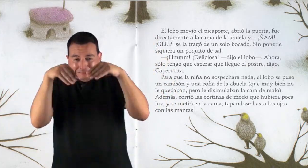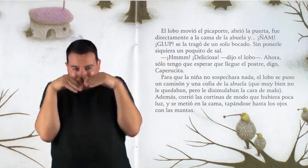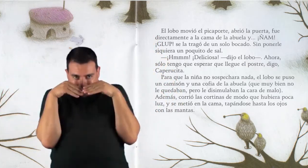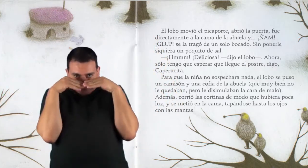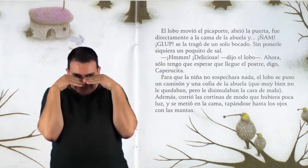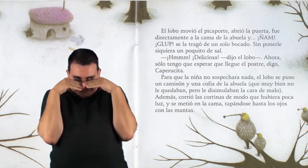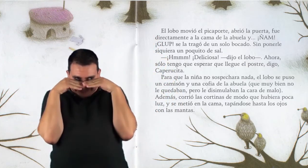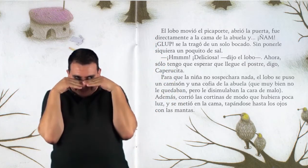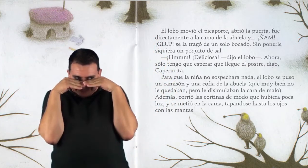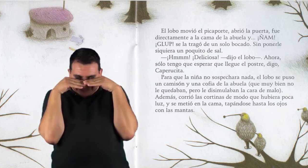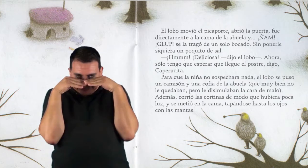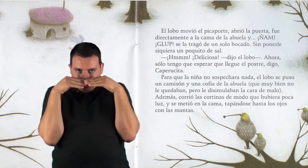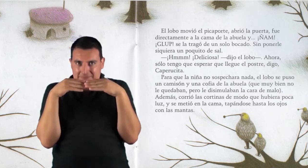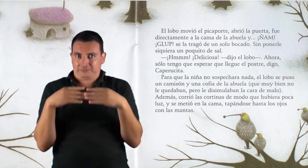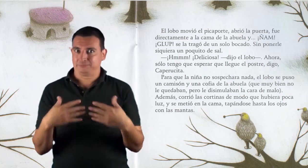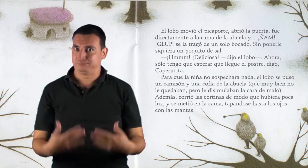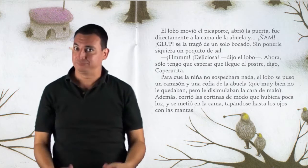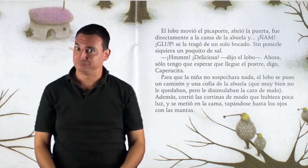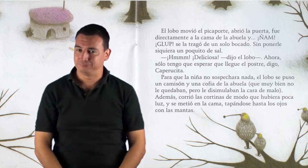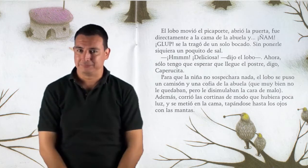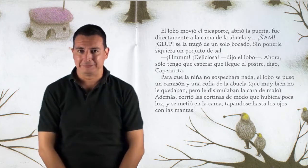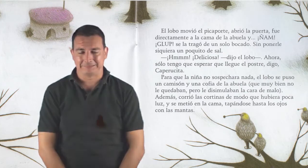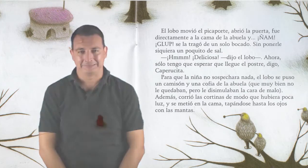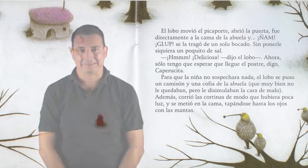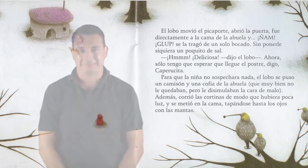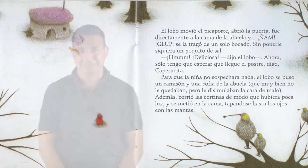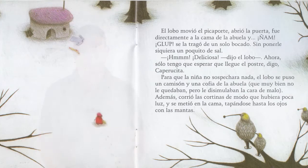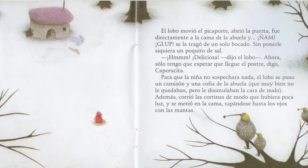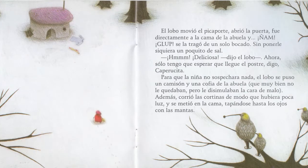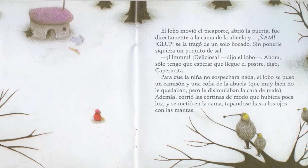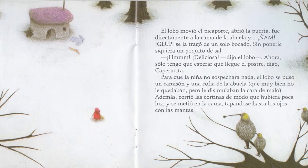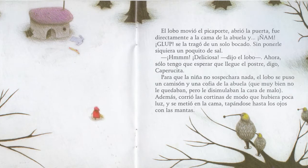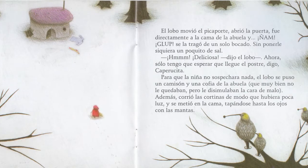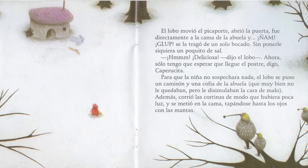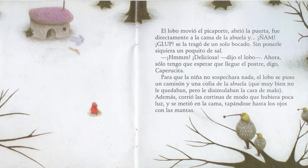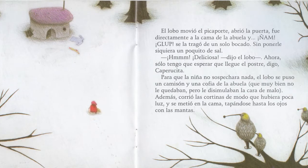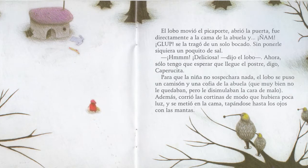en la cama, tapándose hasta los ojos con las mantas.